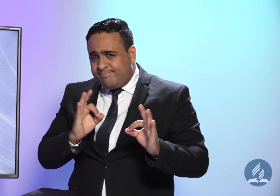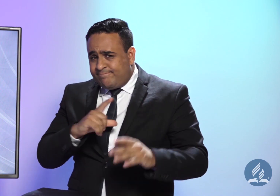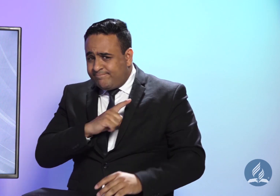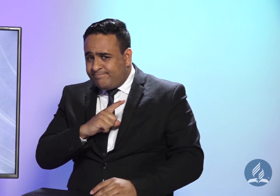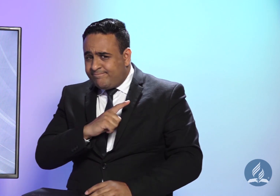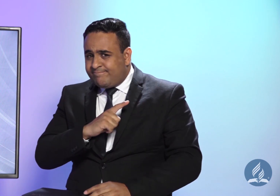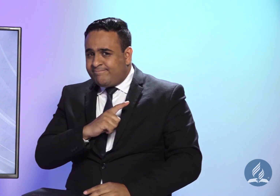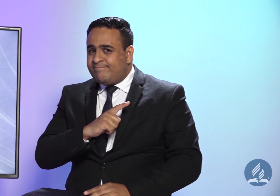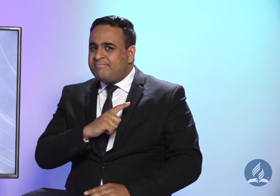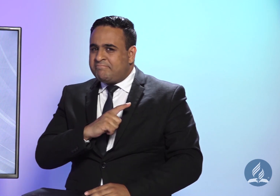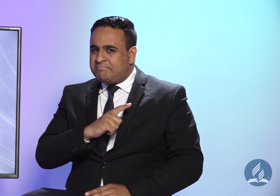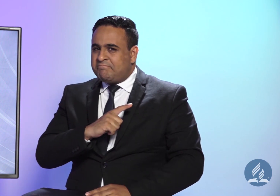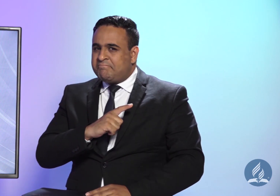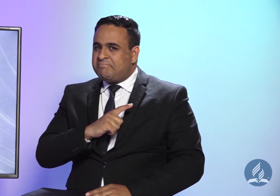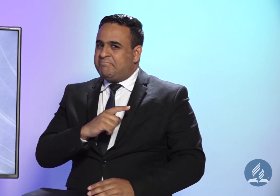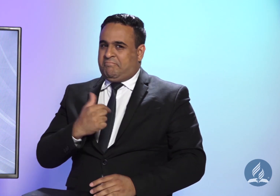Pode confiar?